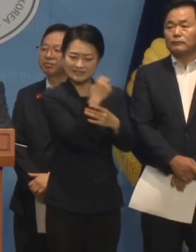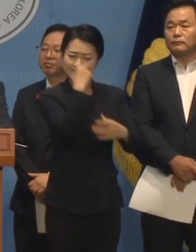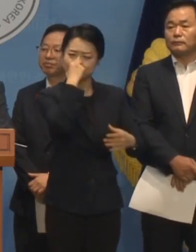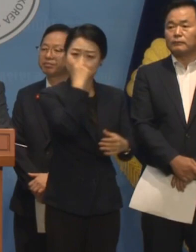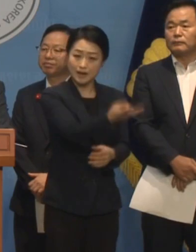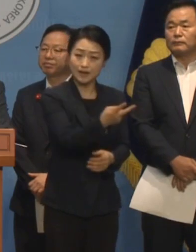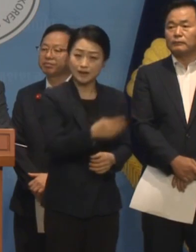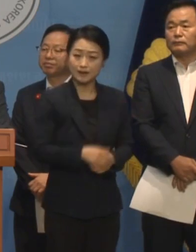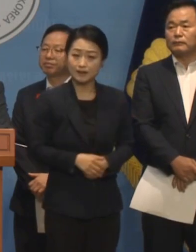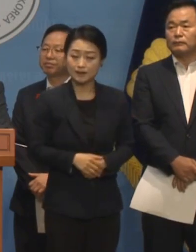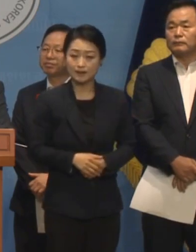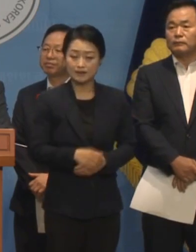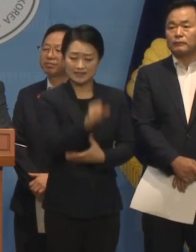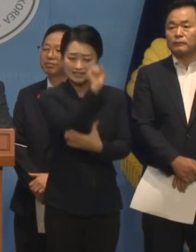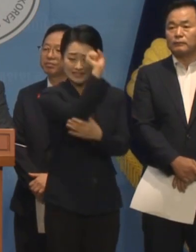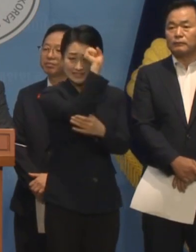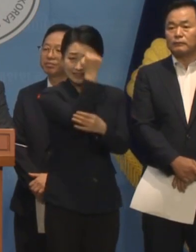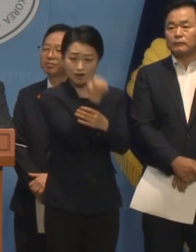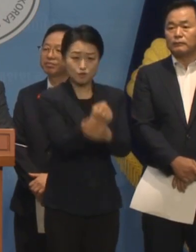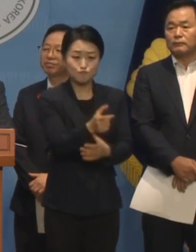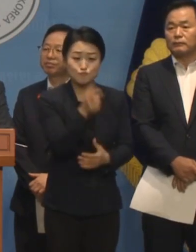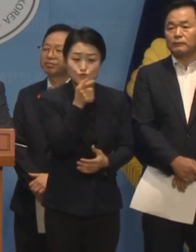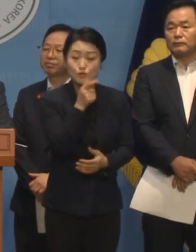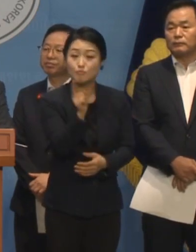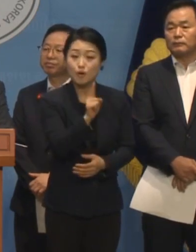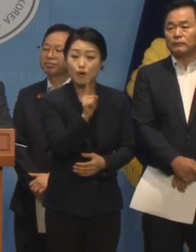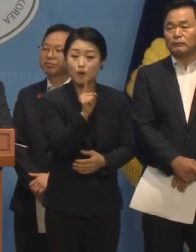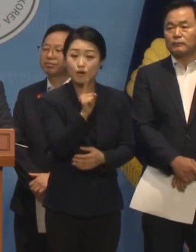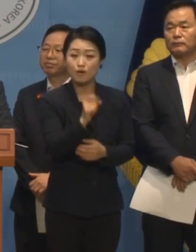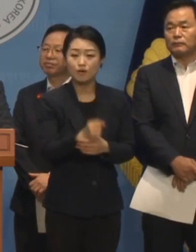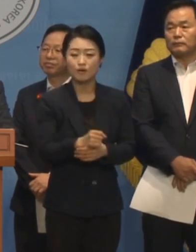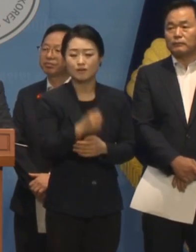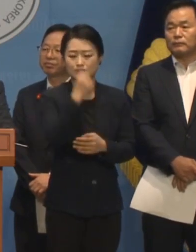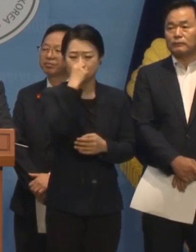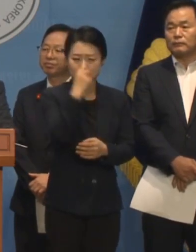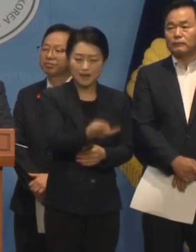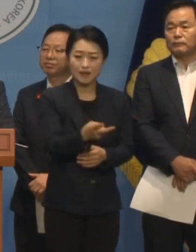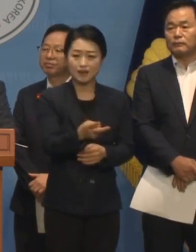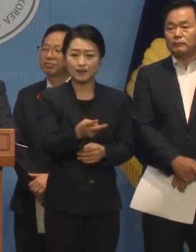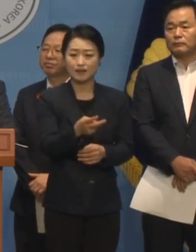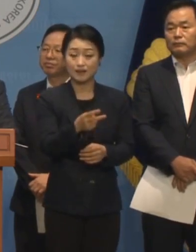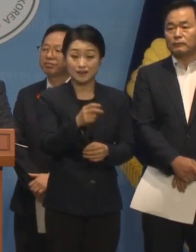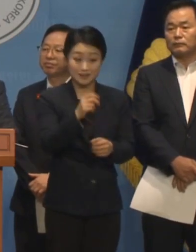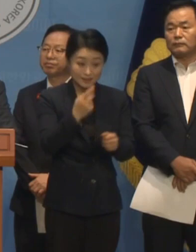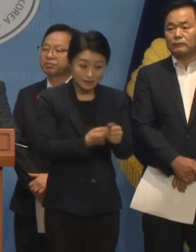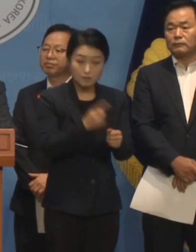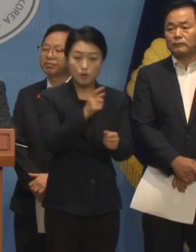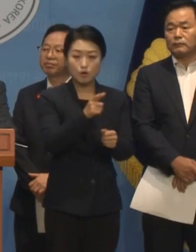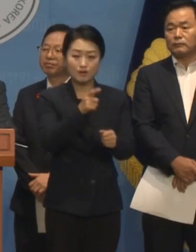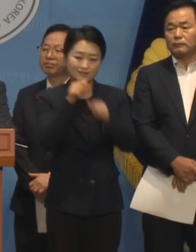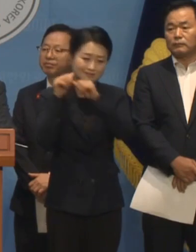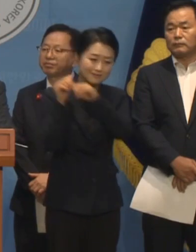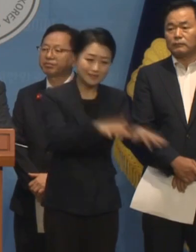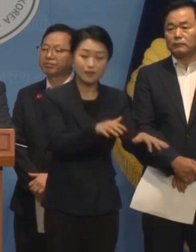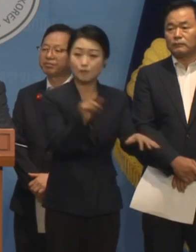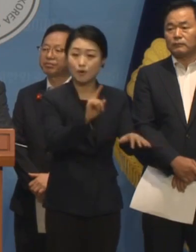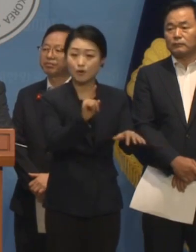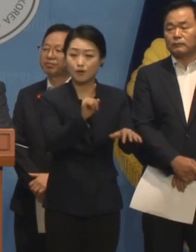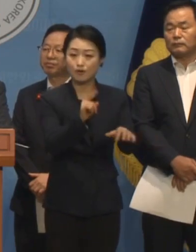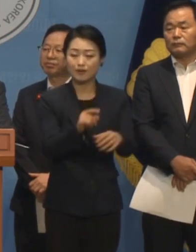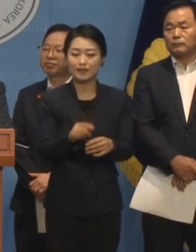차오르고 있습니다. 썩은 물은 어떻게 됩니까? 뚝을 터뜨려 흘려 보내야 됩니다. 탄핵의 강으로 새로운